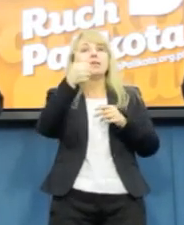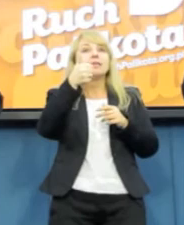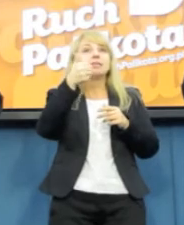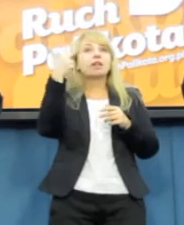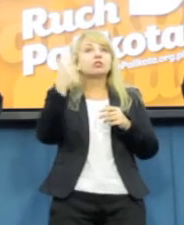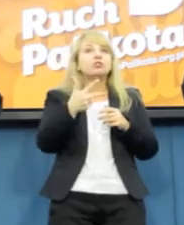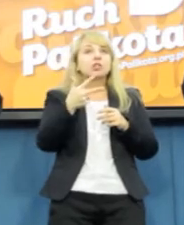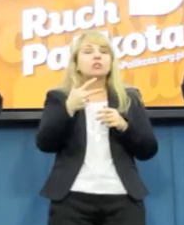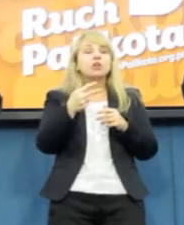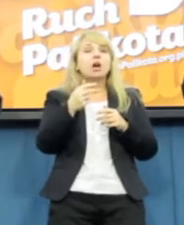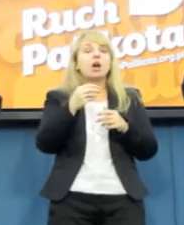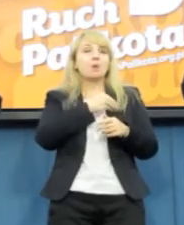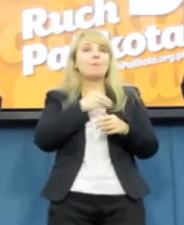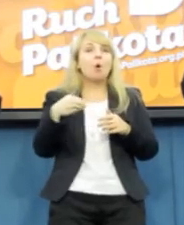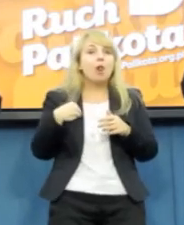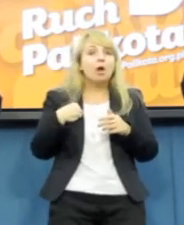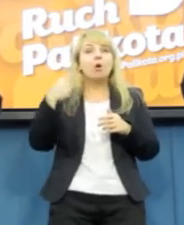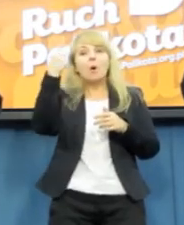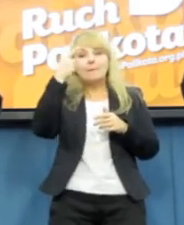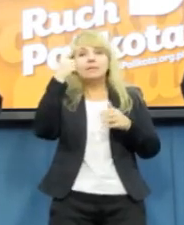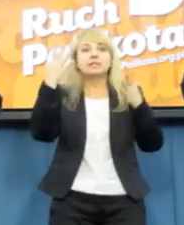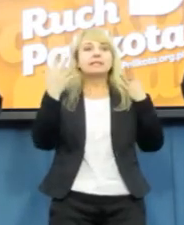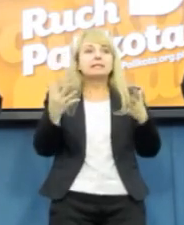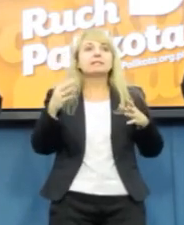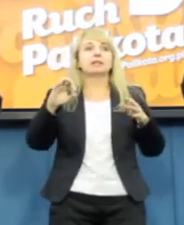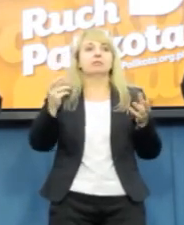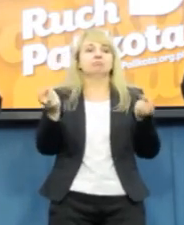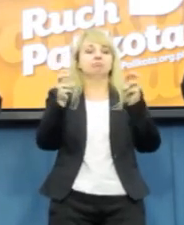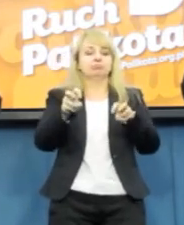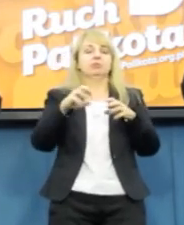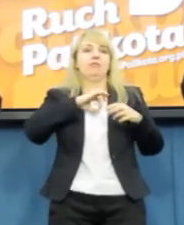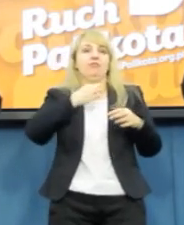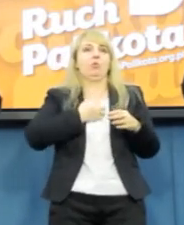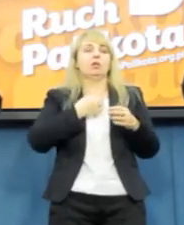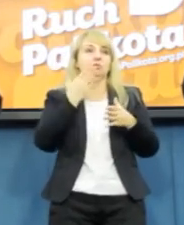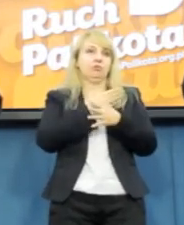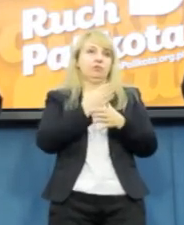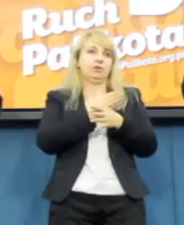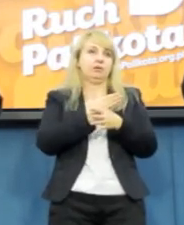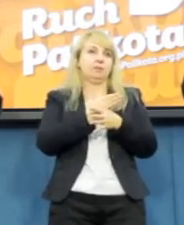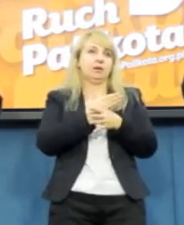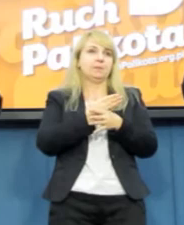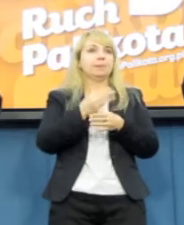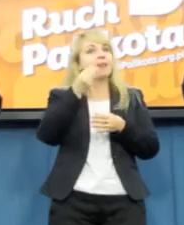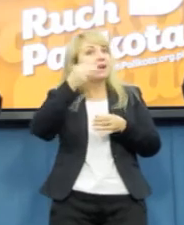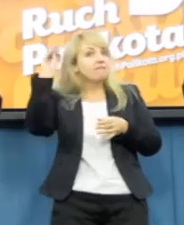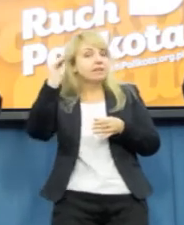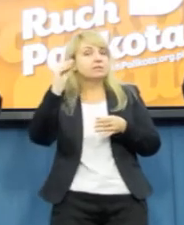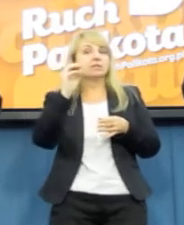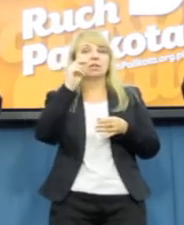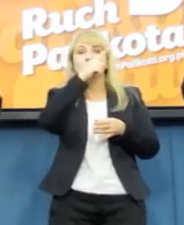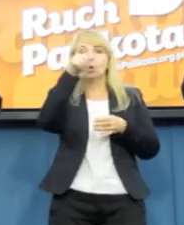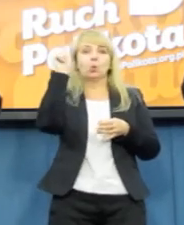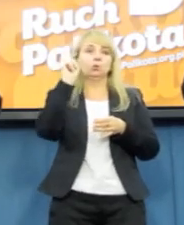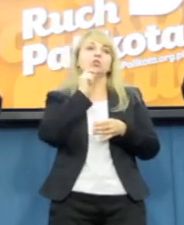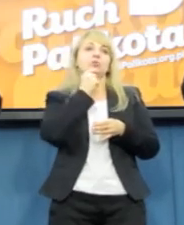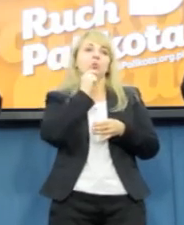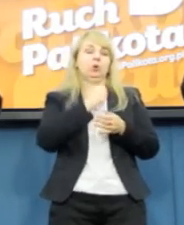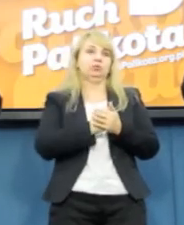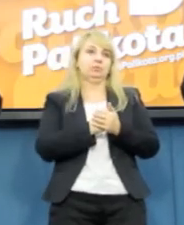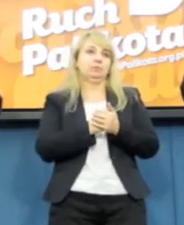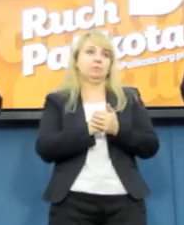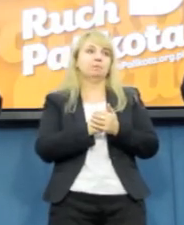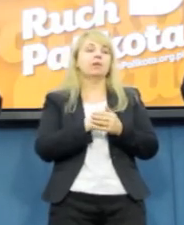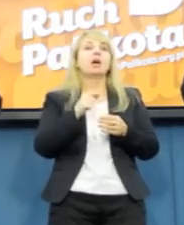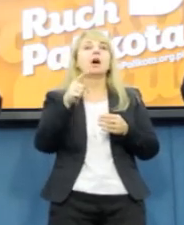więcej niż co trzeci. Jeszcze wyższy ten wskaźnik jest wśród ludzi młodych. Według badań Fundacji Inicjum, która ta fundacja przeprowadziła